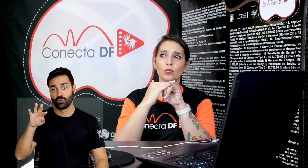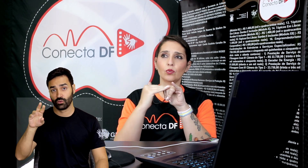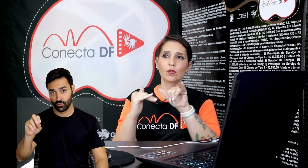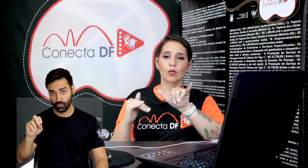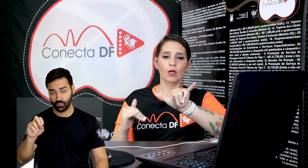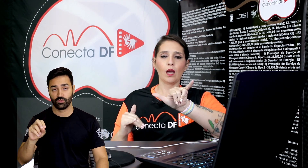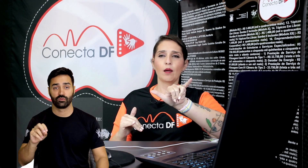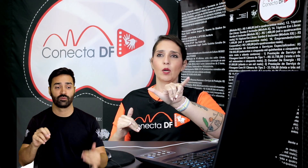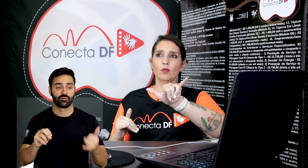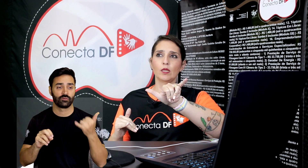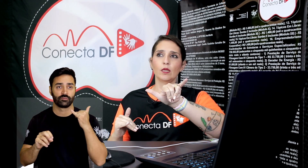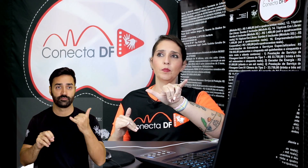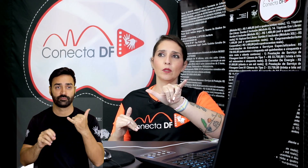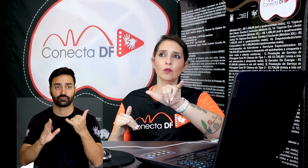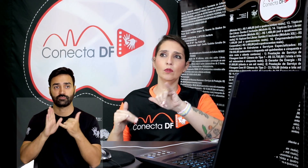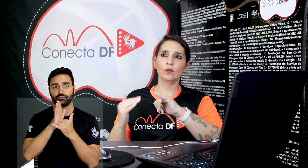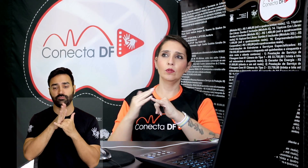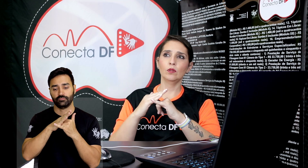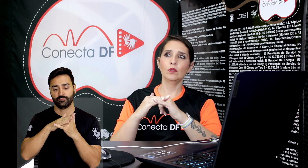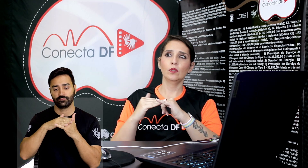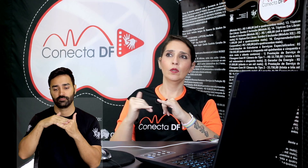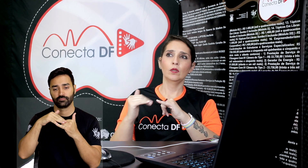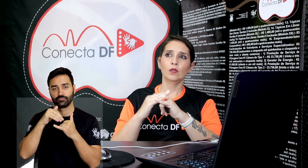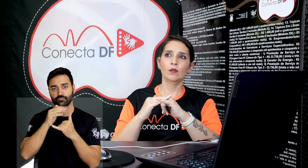vegano. A mão em Y,